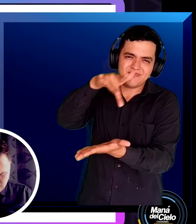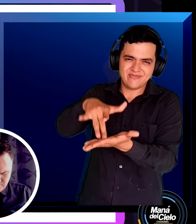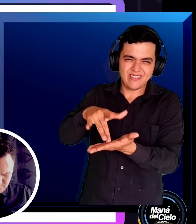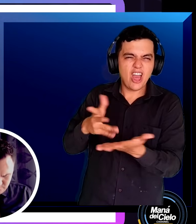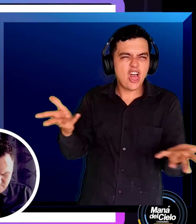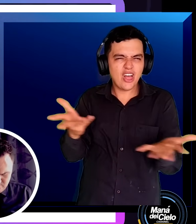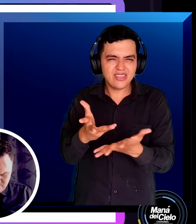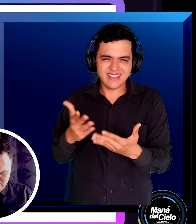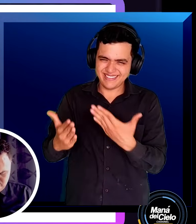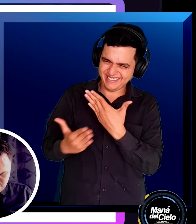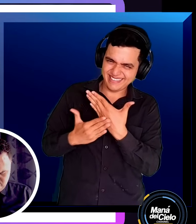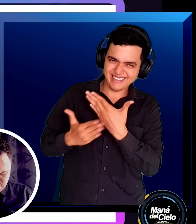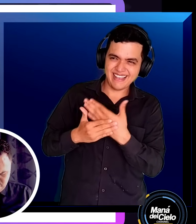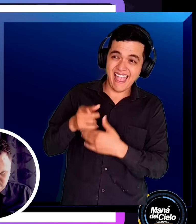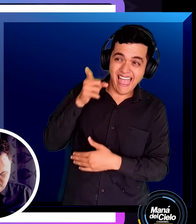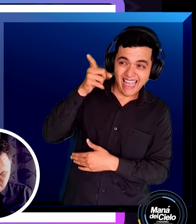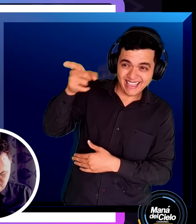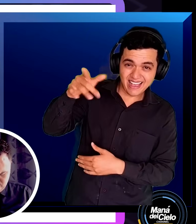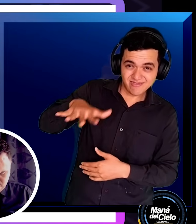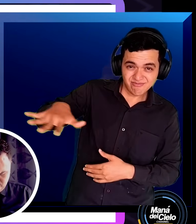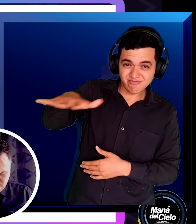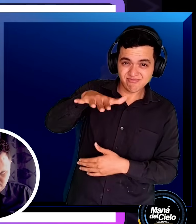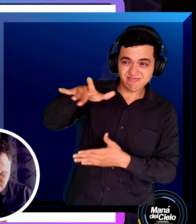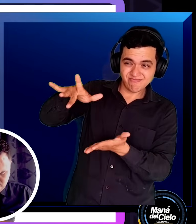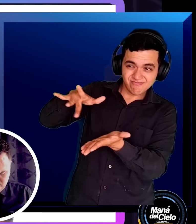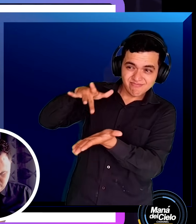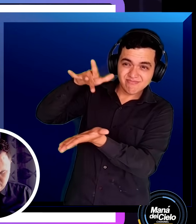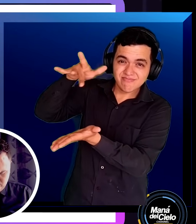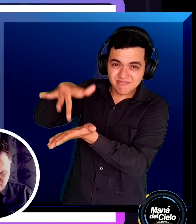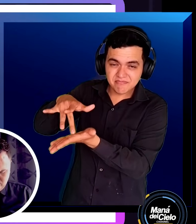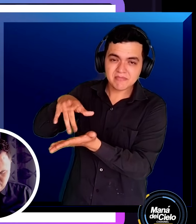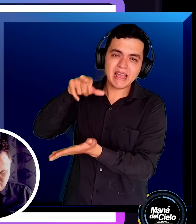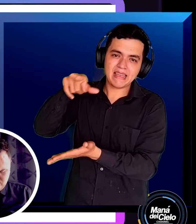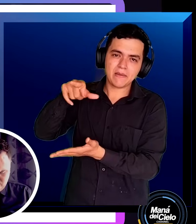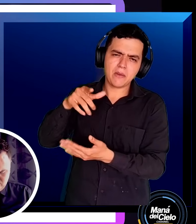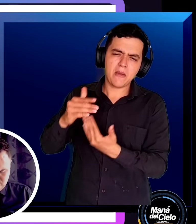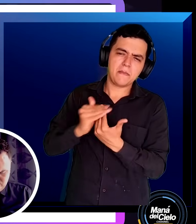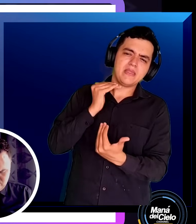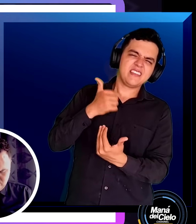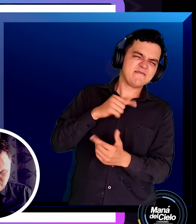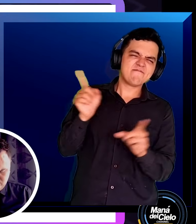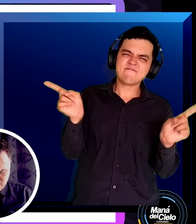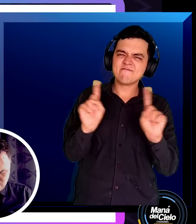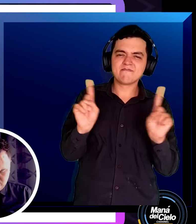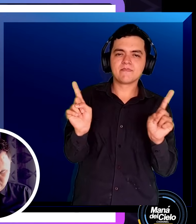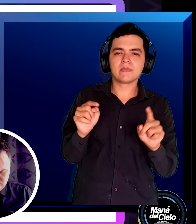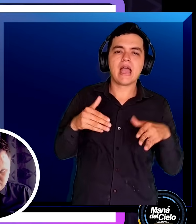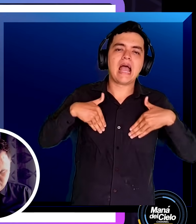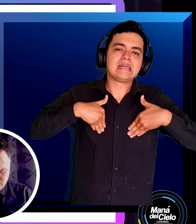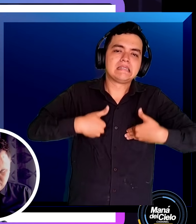rodilla, pero como le digo a la gente, eso sí, voz todavía sí queda